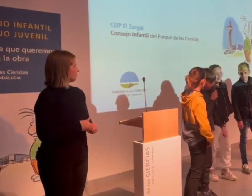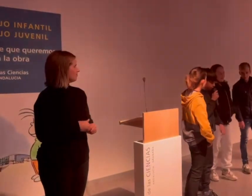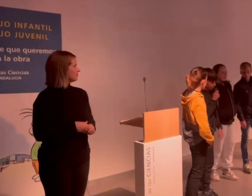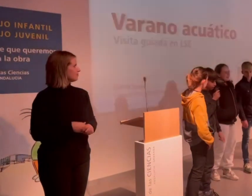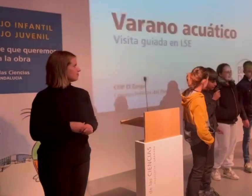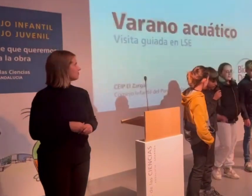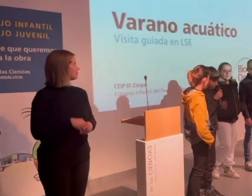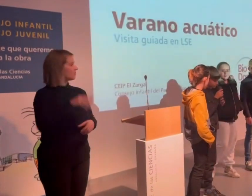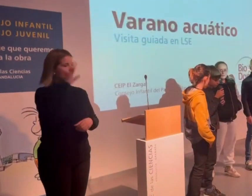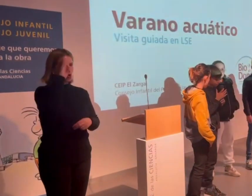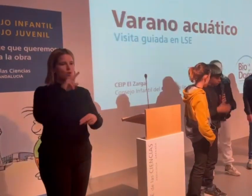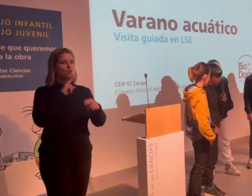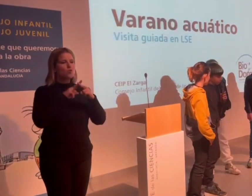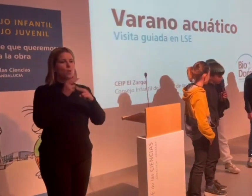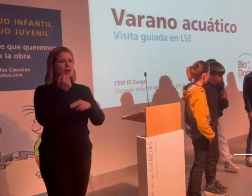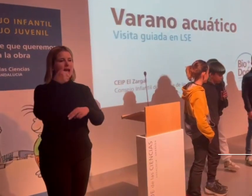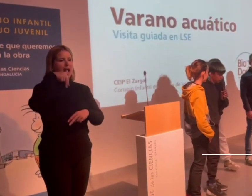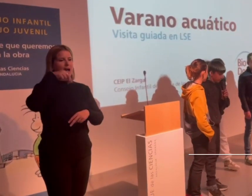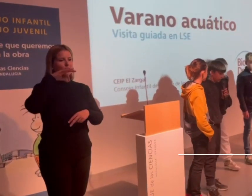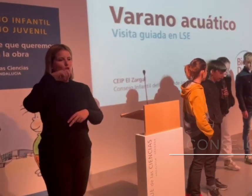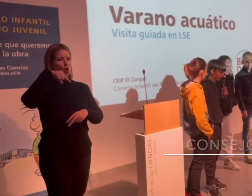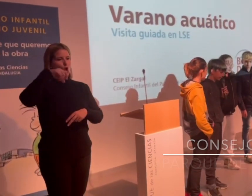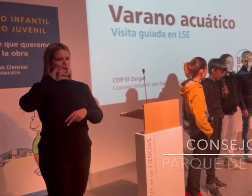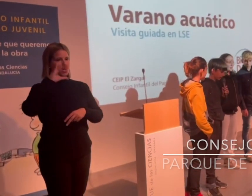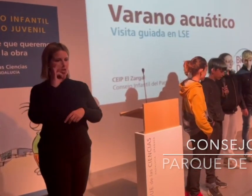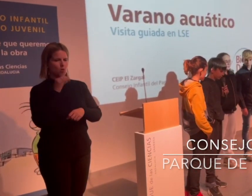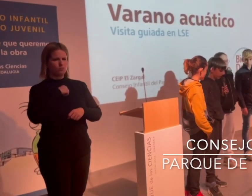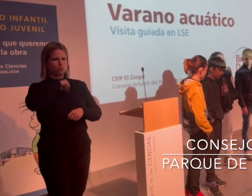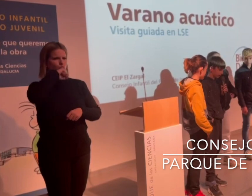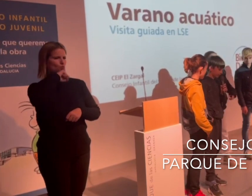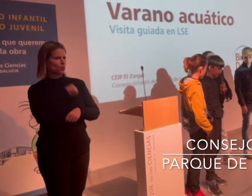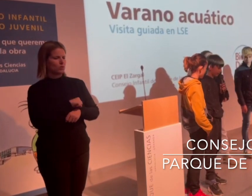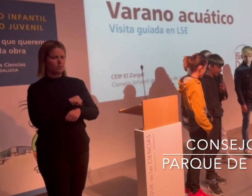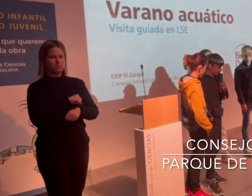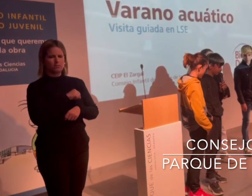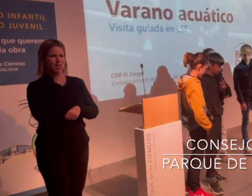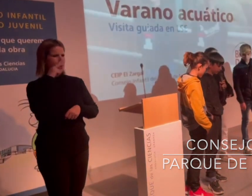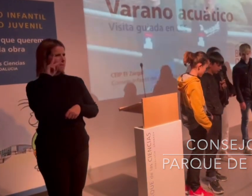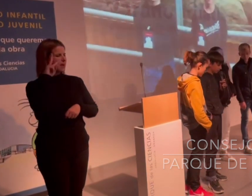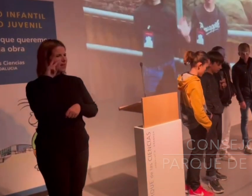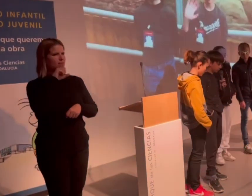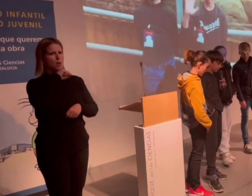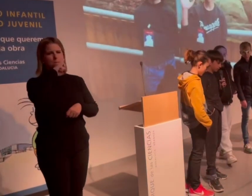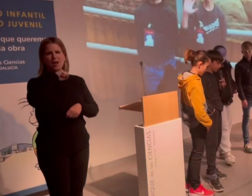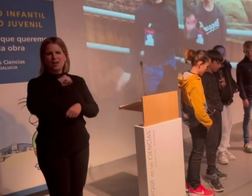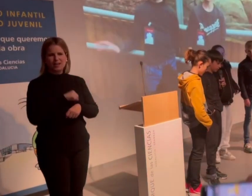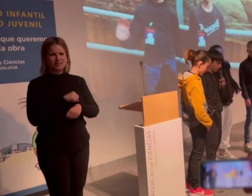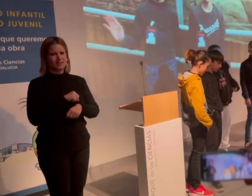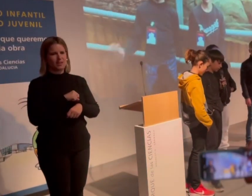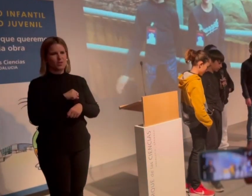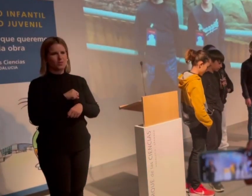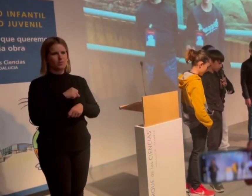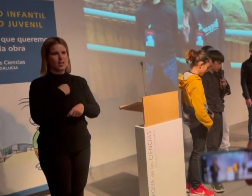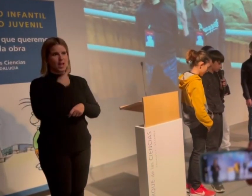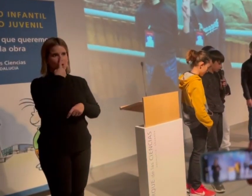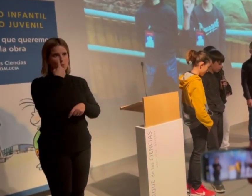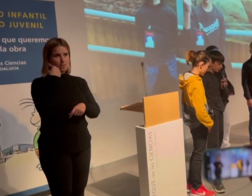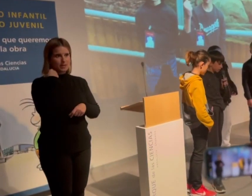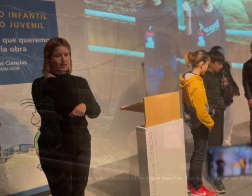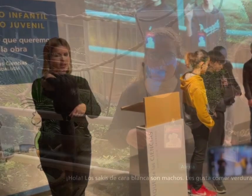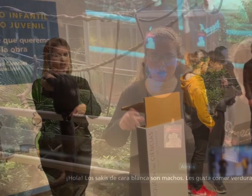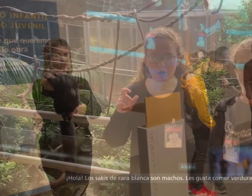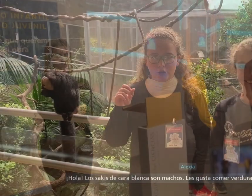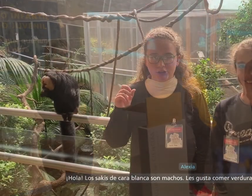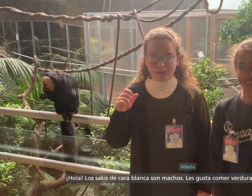Hola, me llamo Antonio y me ha encantado estas experiencias que hemos tenido este año pasado,